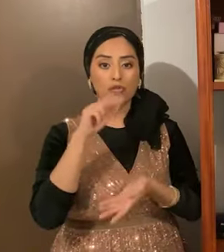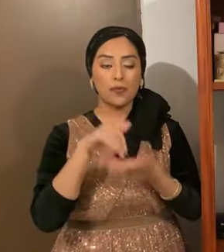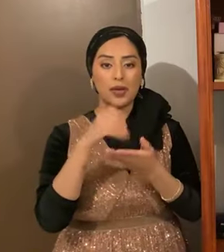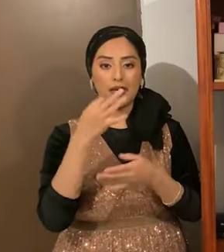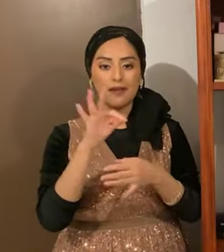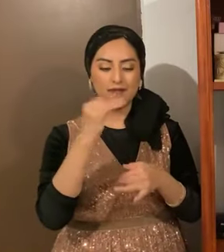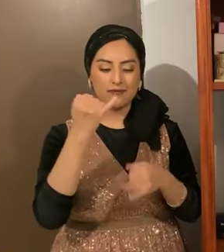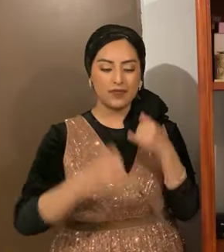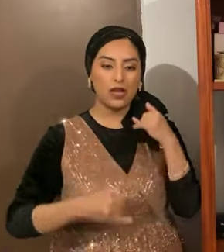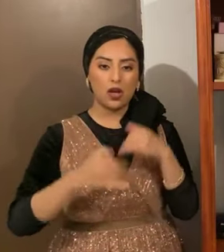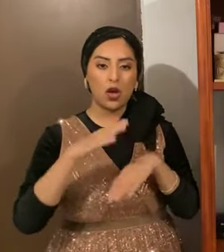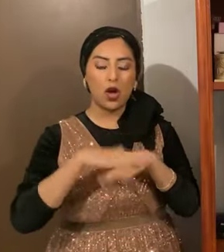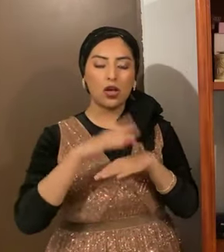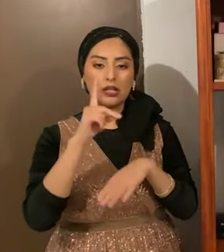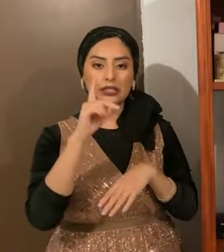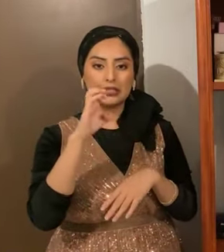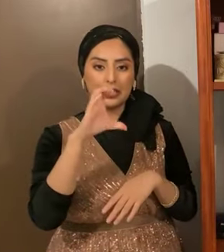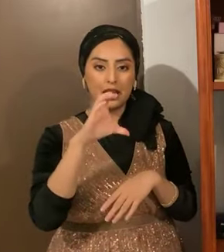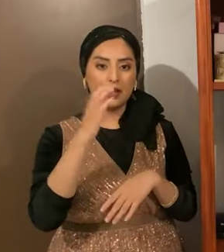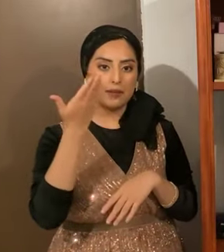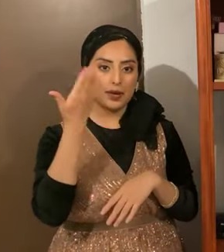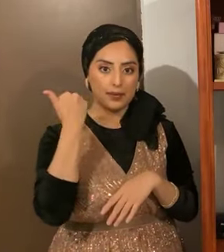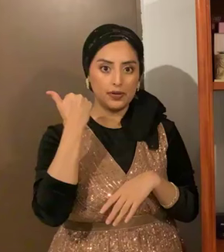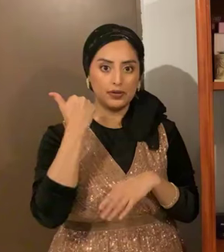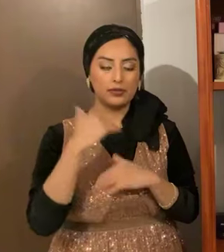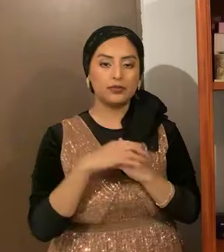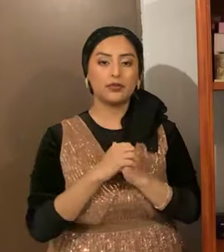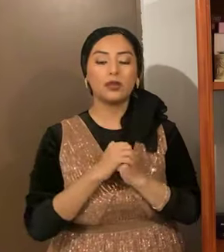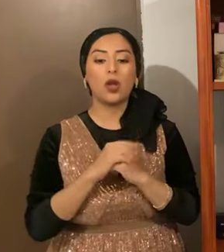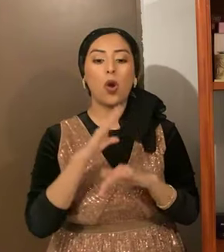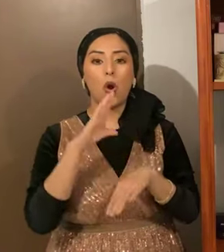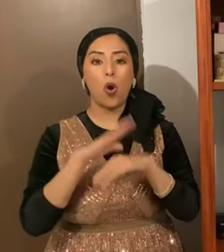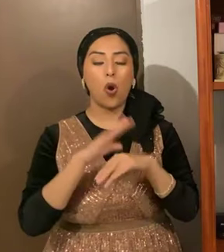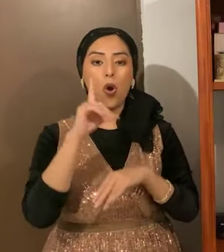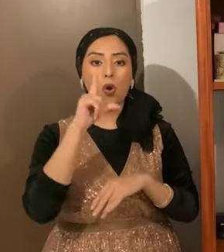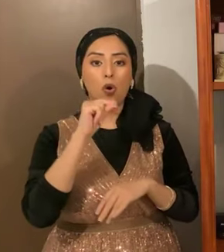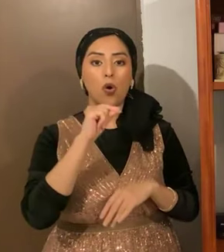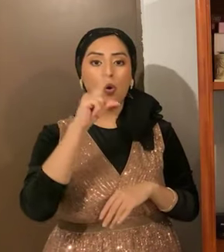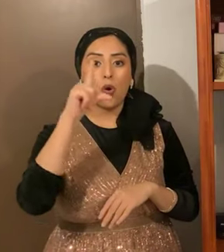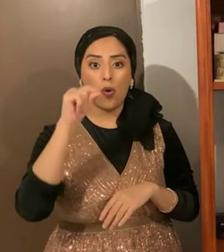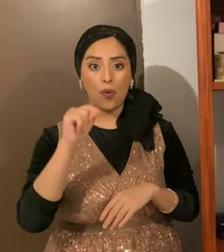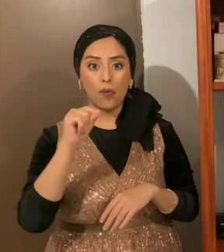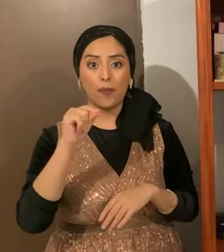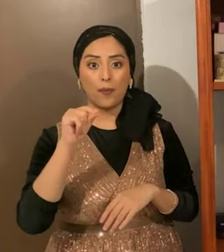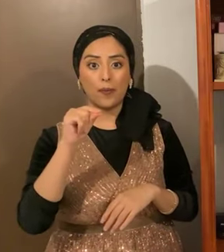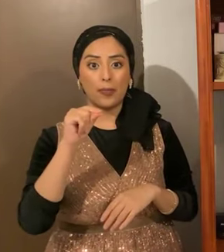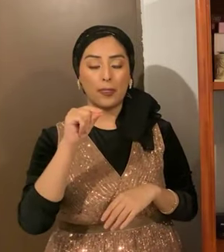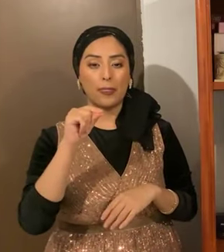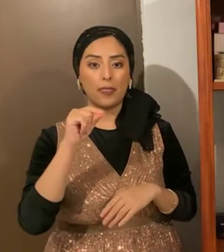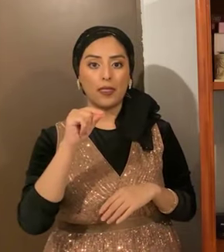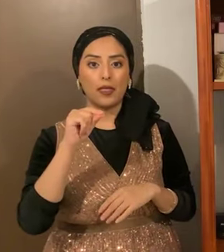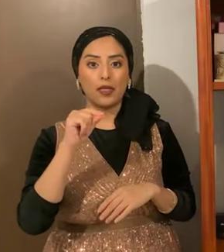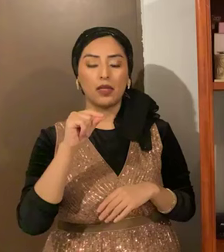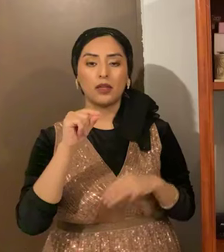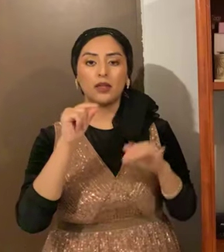de diciembre, ¿sí? En el 2020 hubo la conjunción